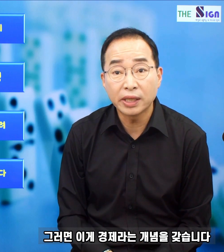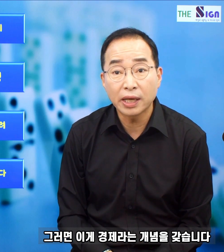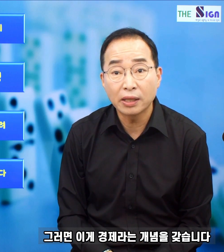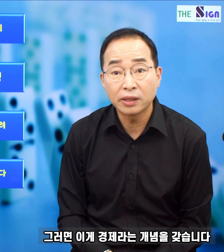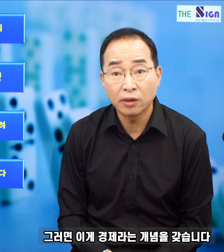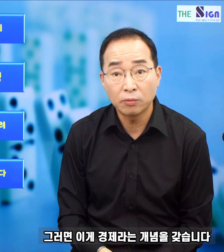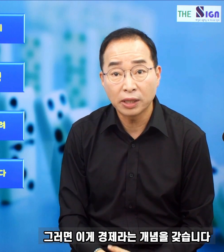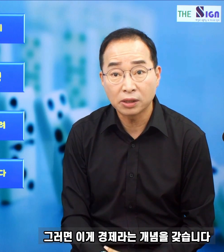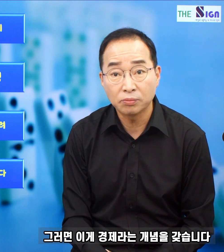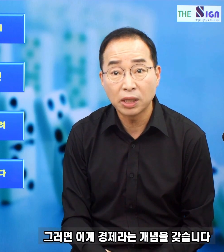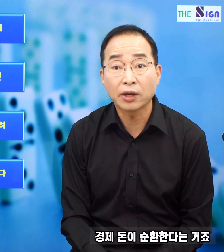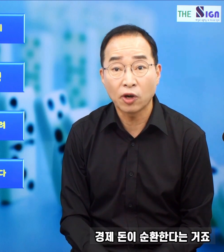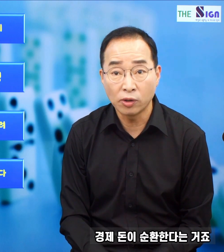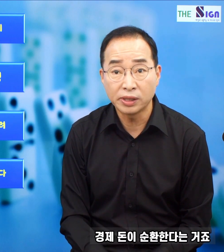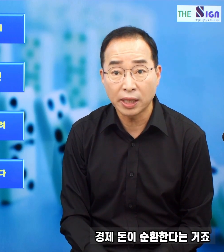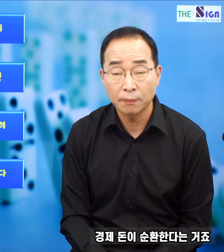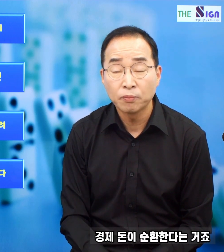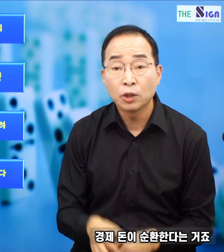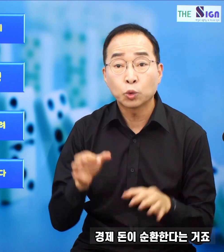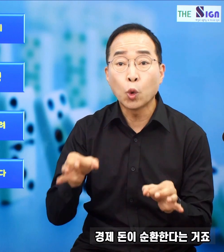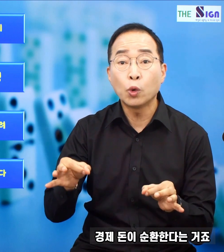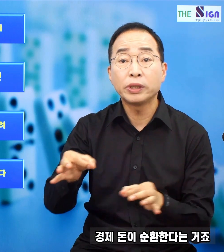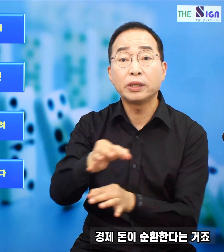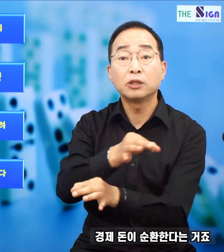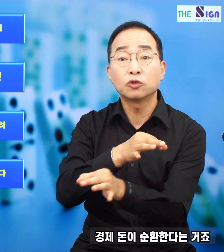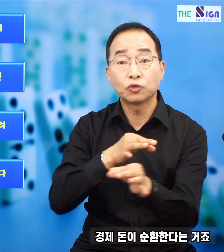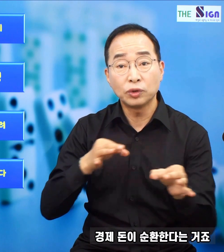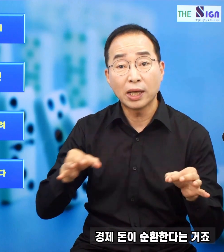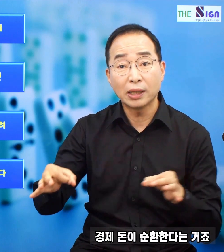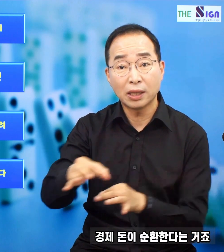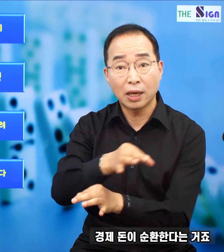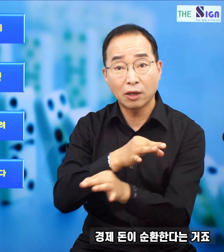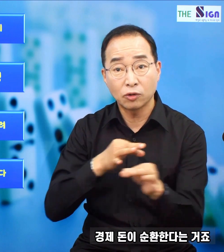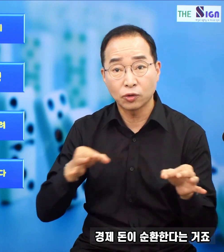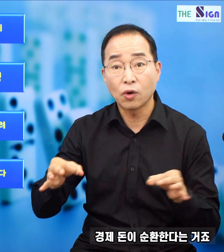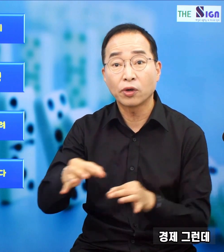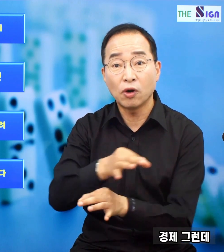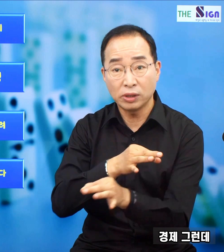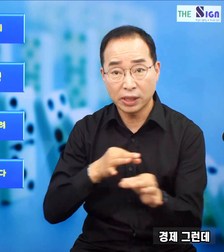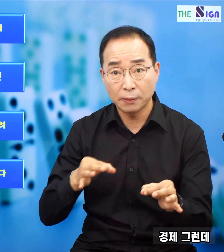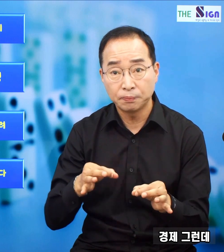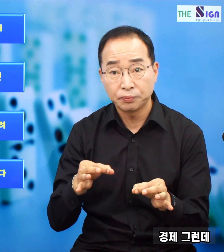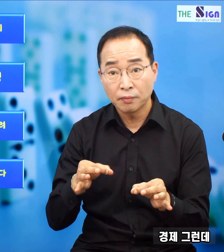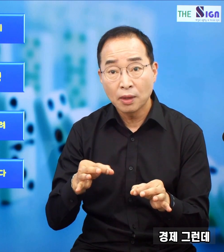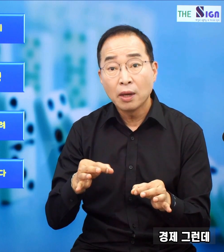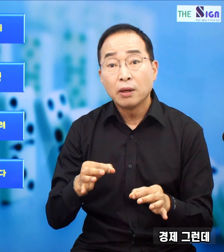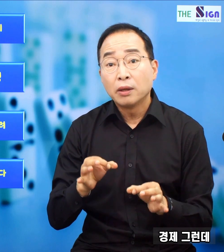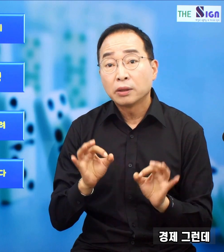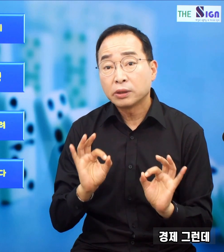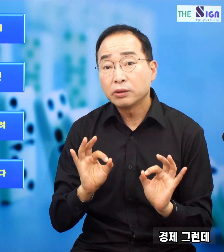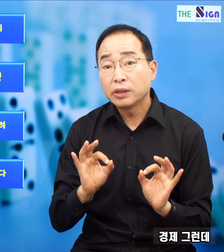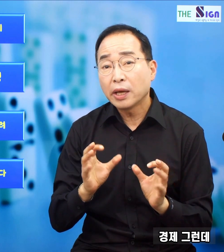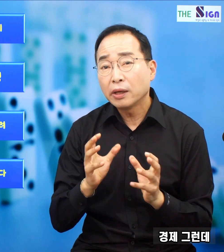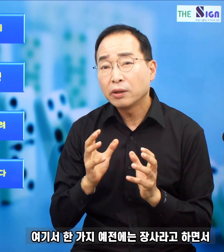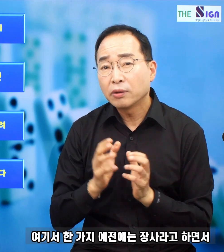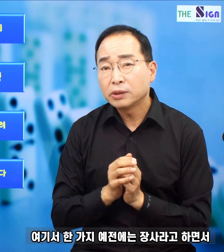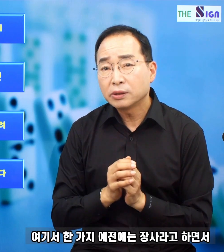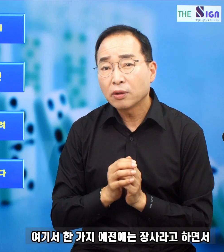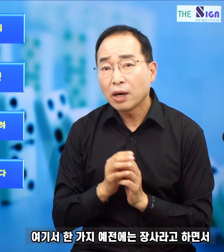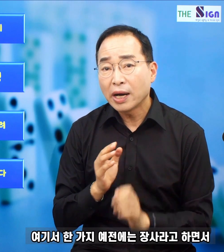경제라는 개념을 갖습니다. 경제. 돈이 순환한다는 거죠. 경제. 그런데 여기서 한